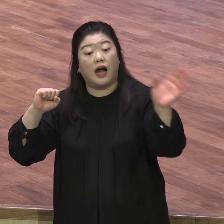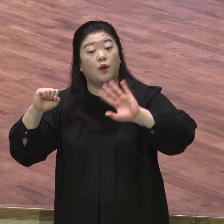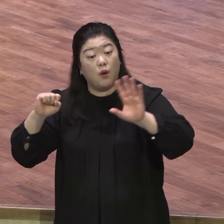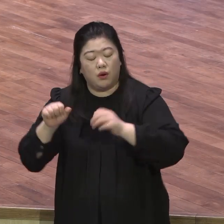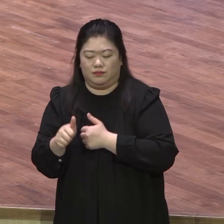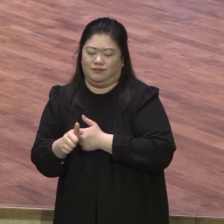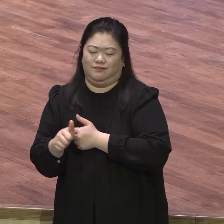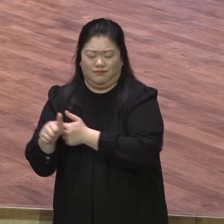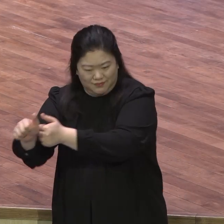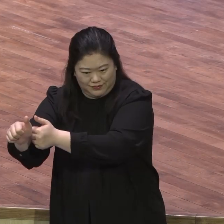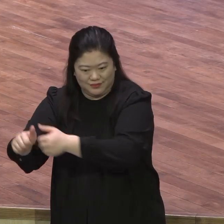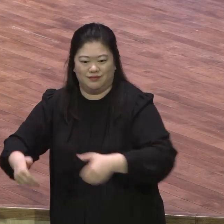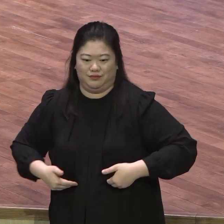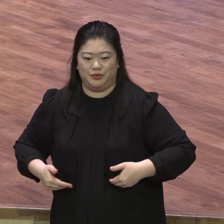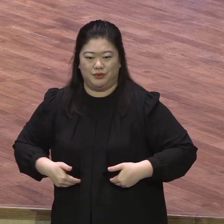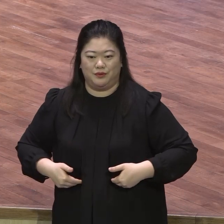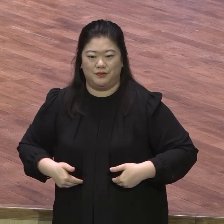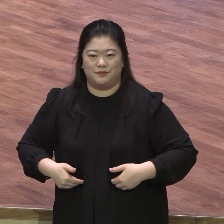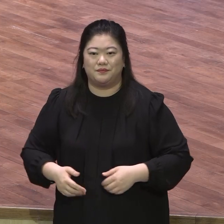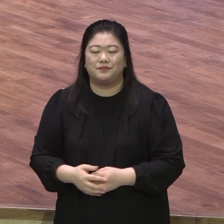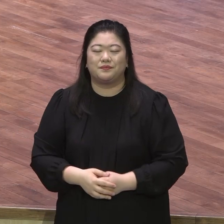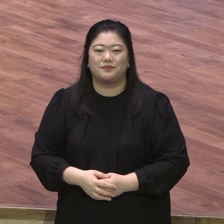자원함과 순종함 영적 자세